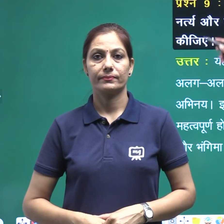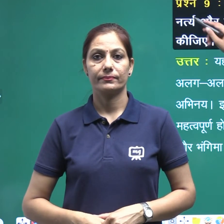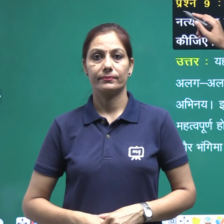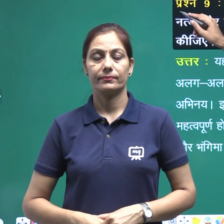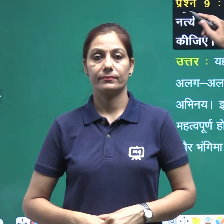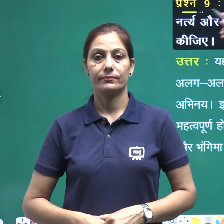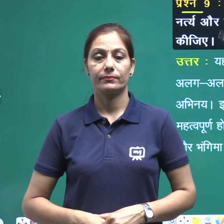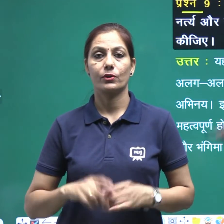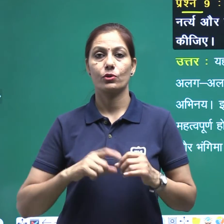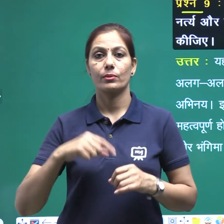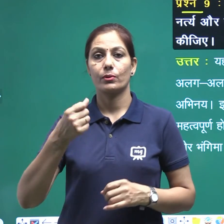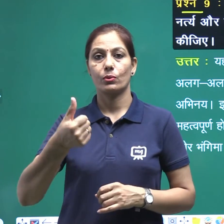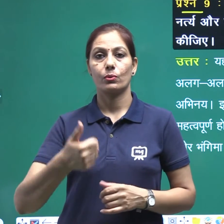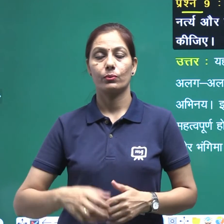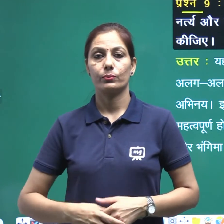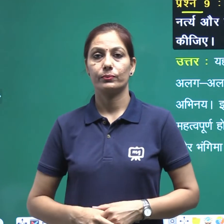प्रश्न 9,